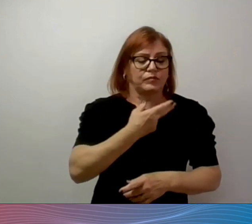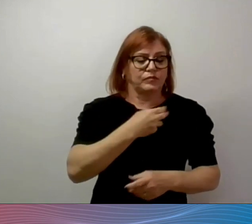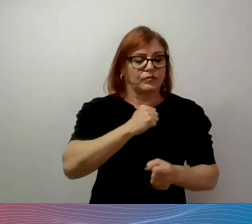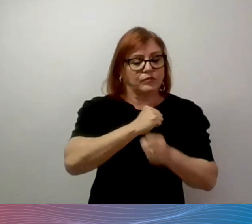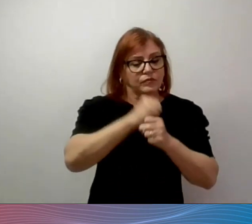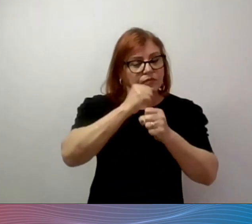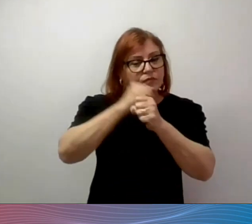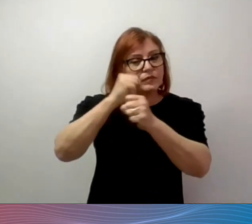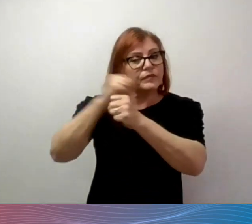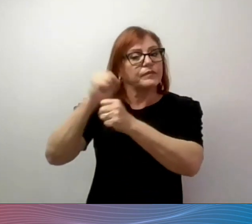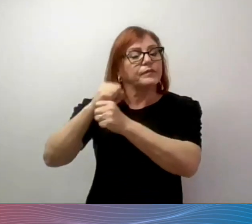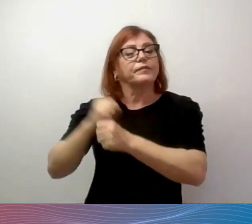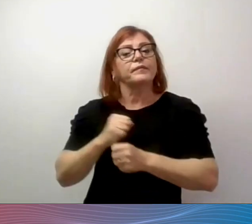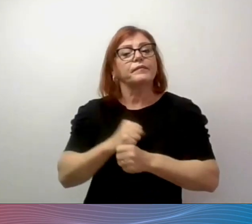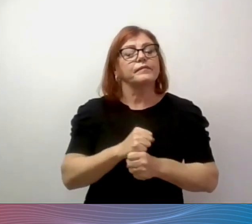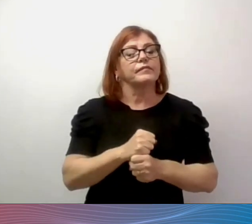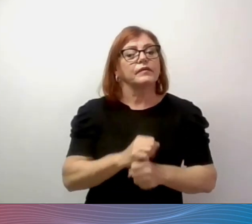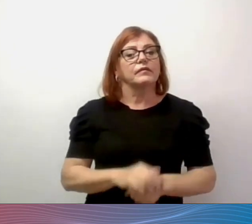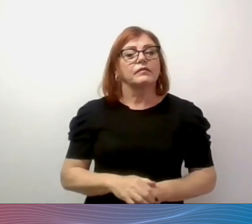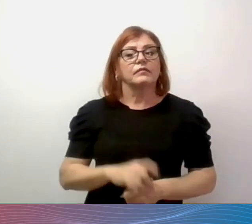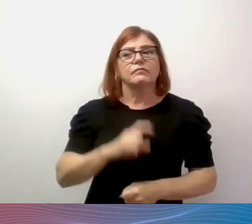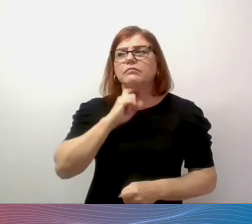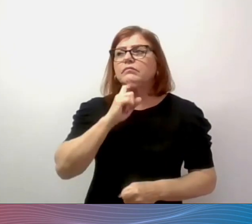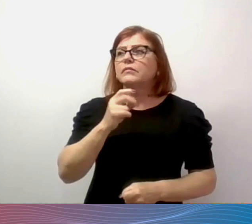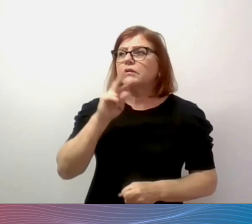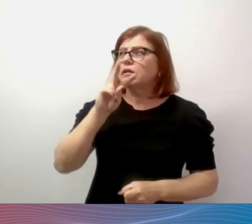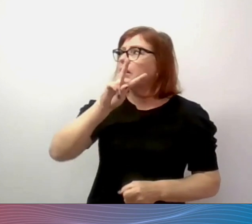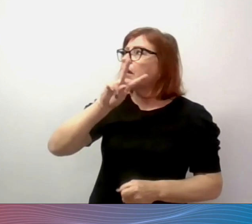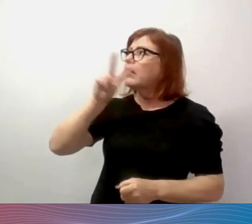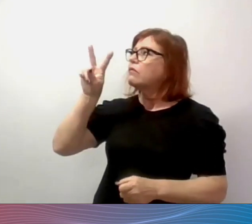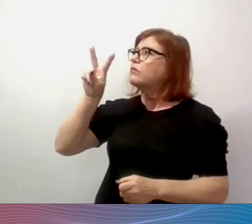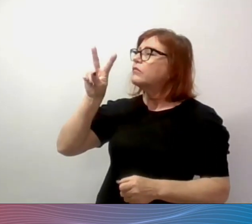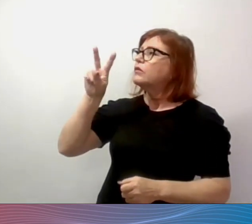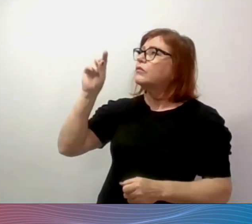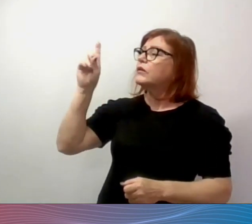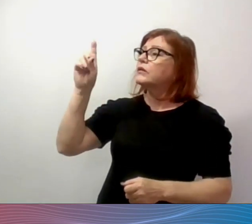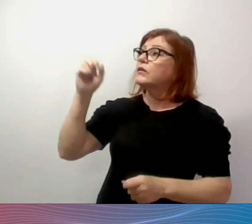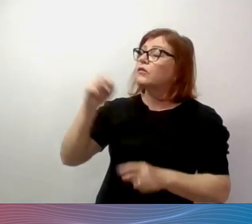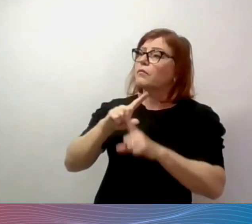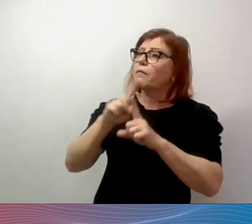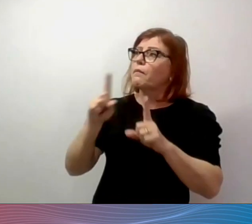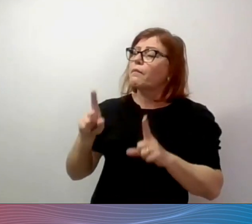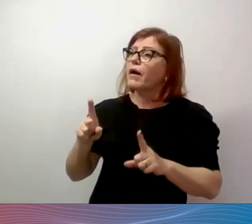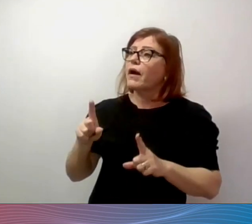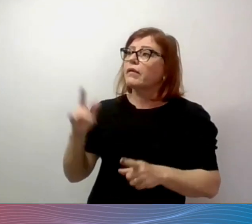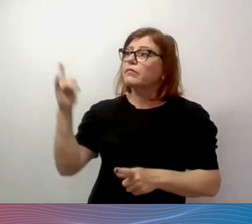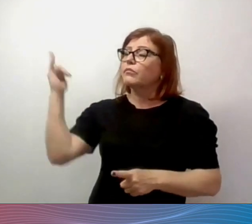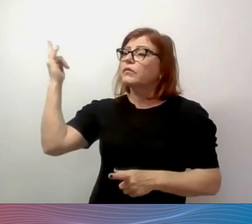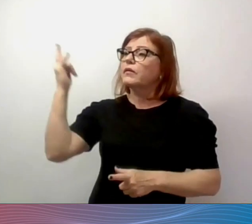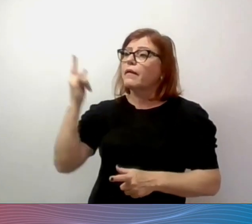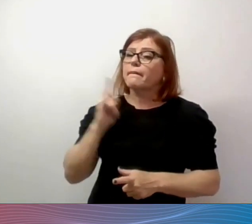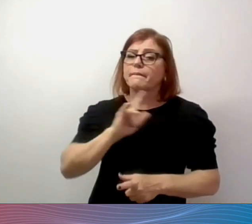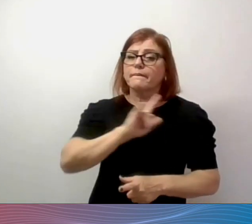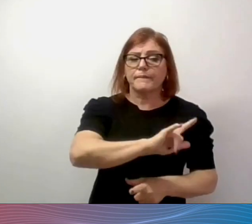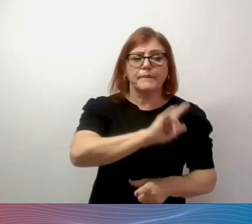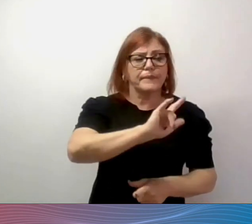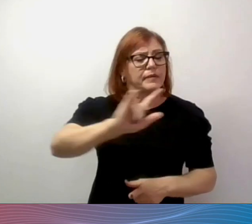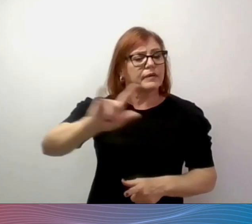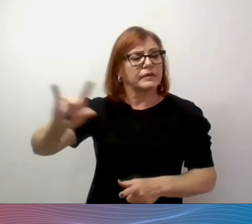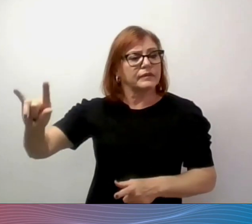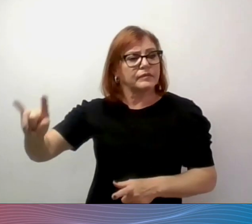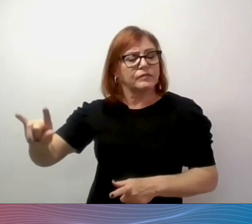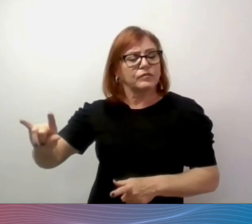a Deus. Nobody has ever seen Mas God. Por nós amarmos uns aos outros, but by loving one another, o amor tá, Deus